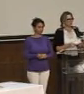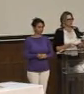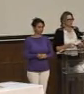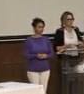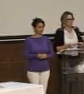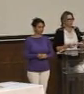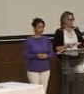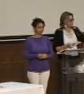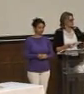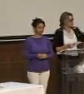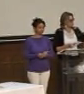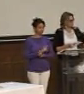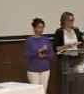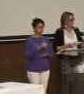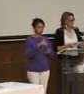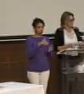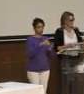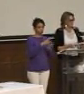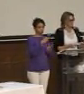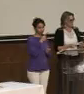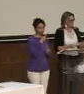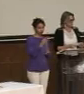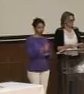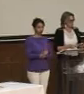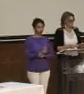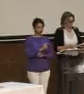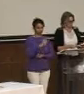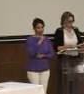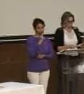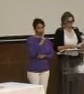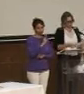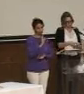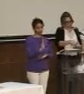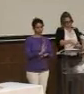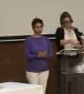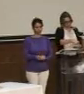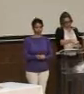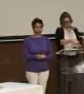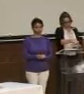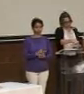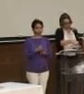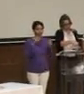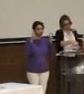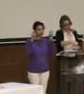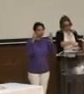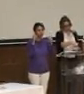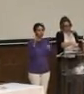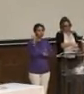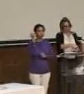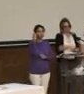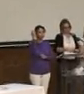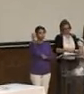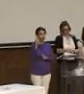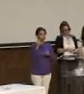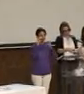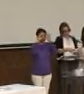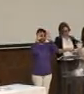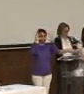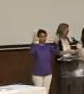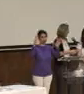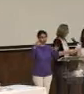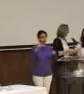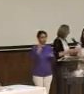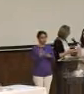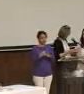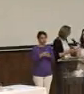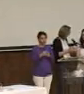Não, ele foi o último a falar, ele responde. Isso. Esse é um tema muito importante e muito caro, é